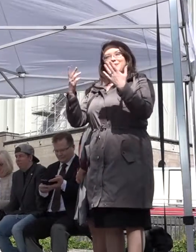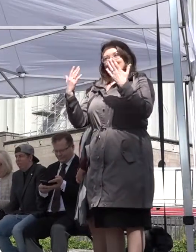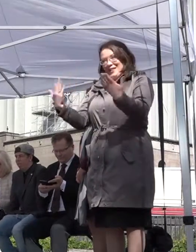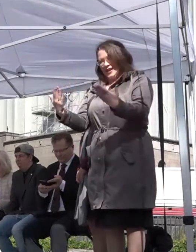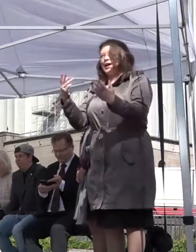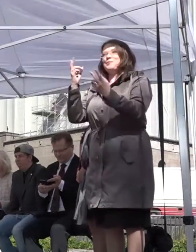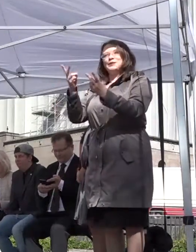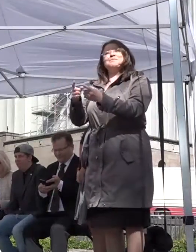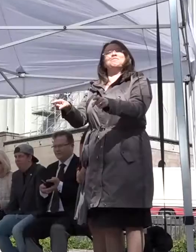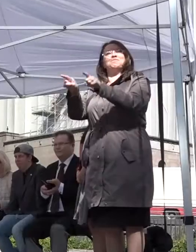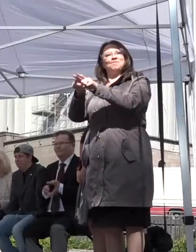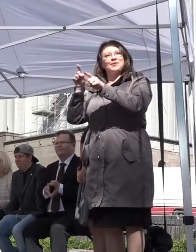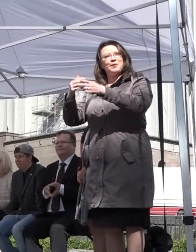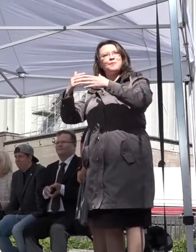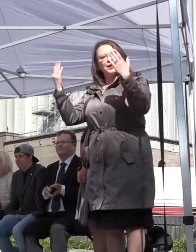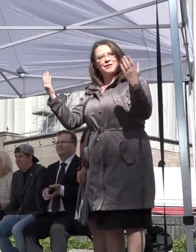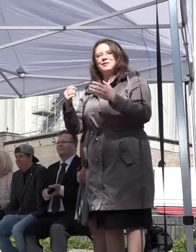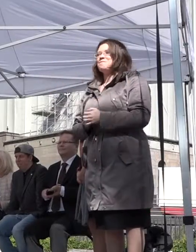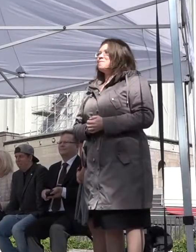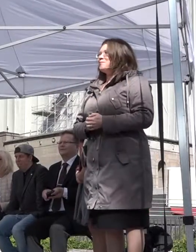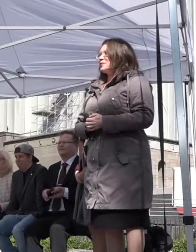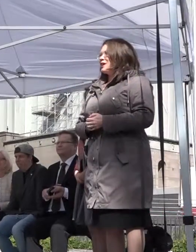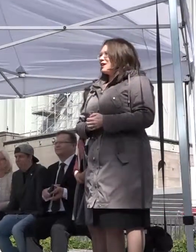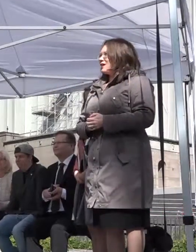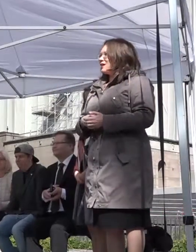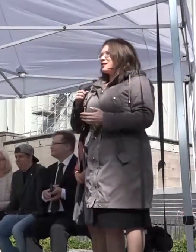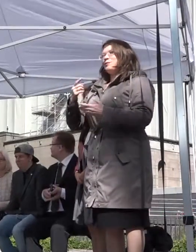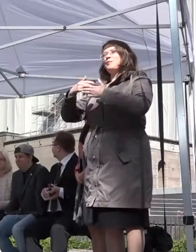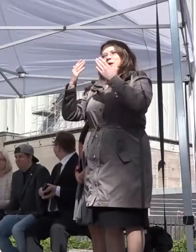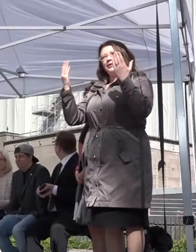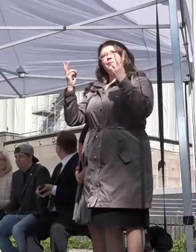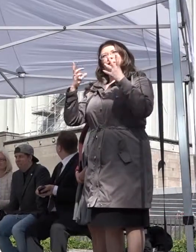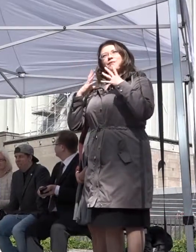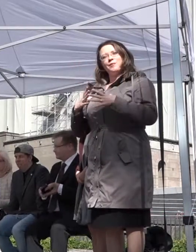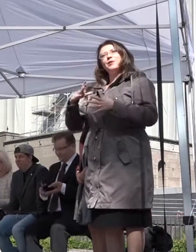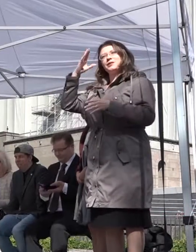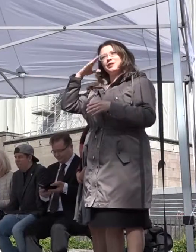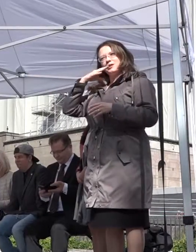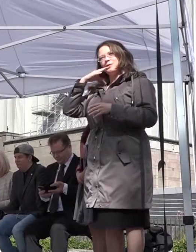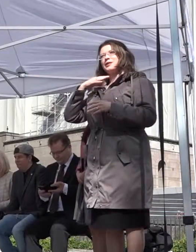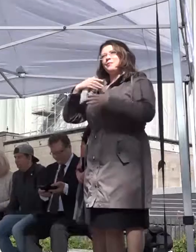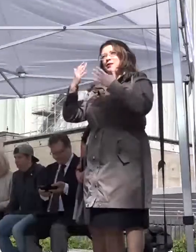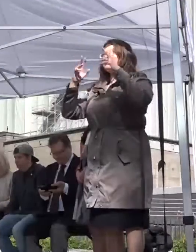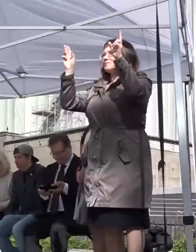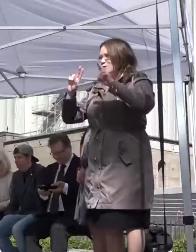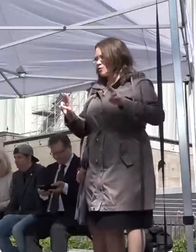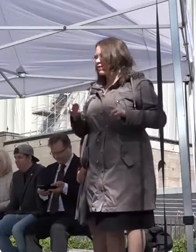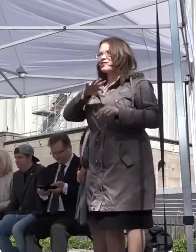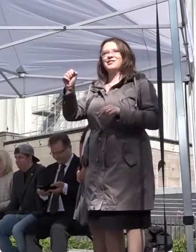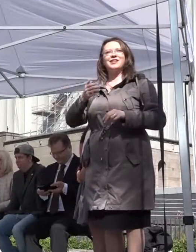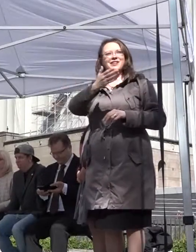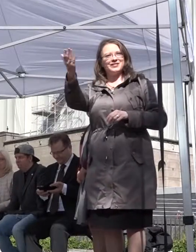tänään. Tämä päivä on ennen kaikkea vammaisten ihmisten päivä. Onnea teille kaikille!